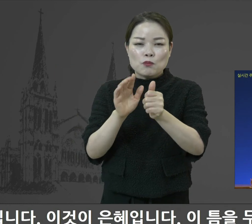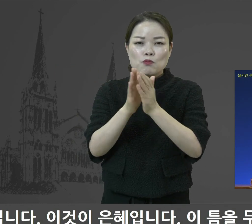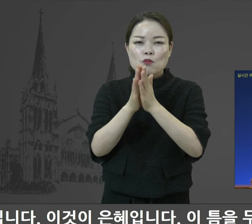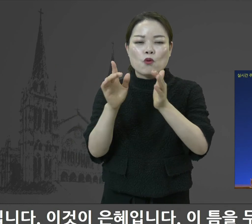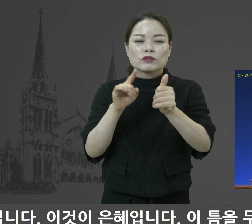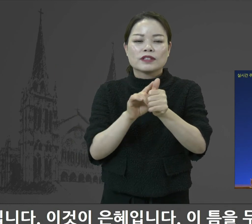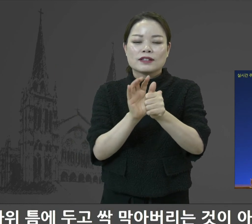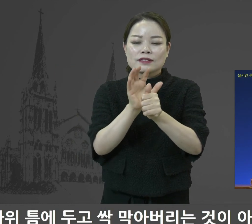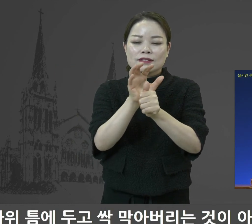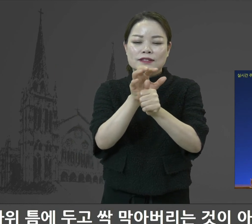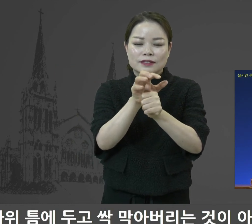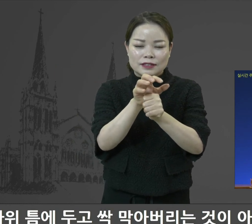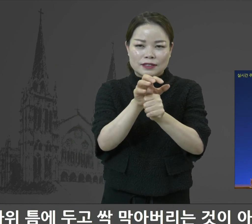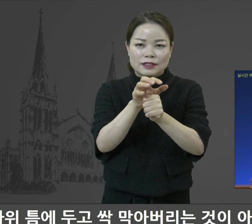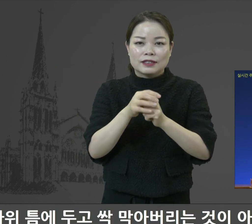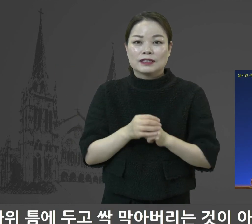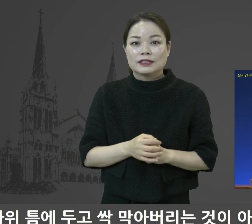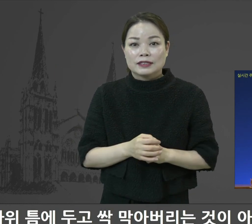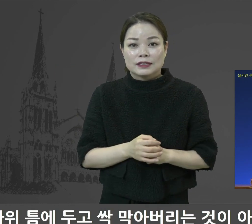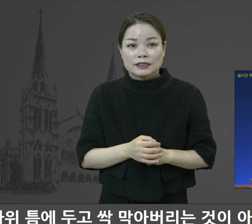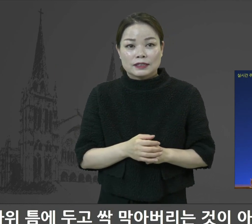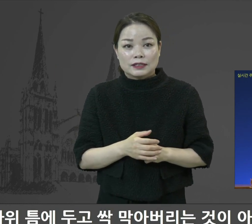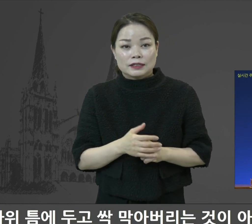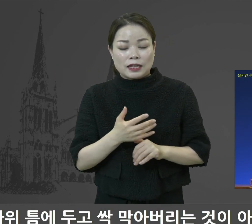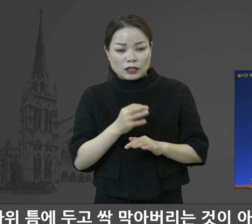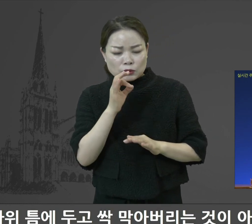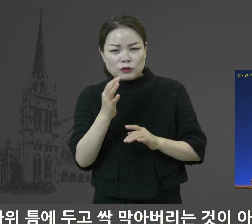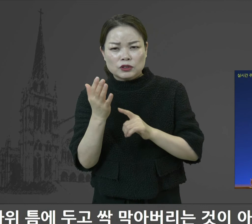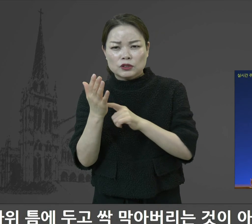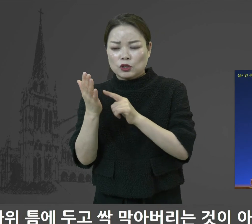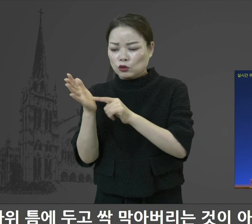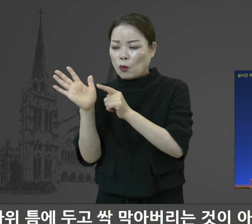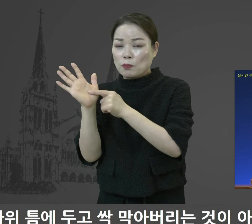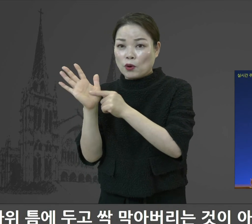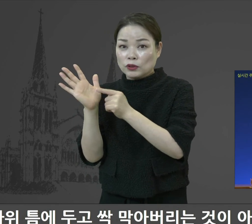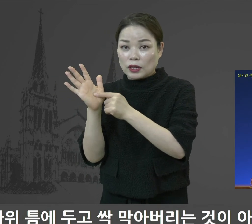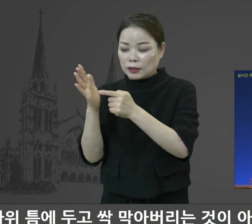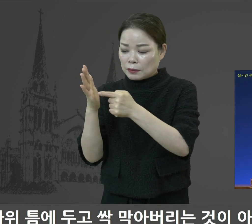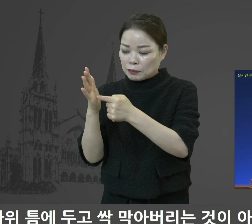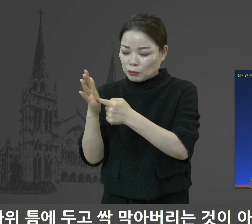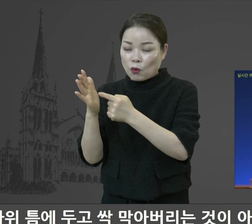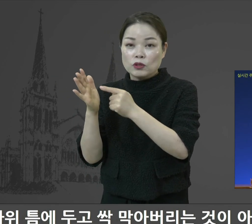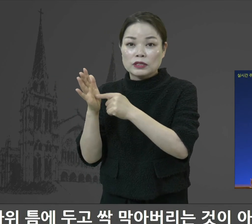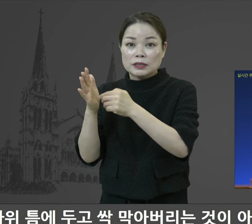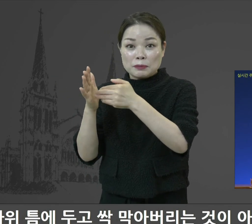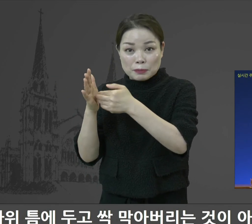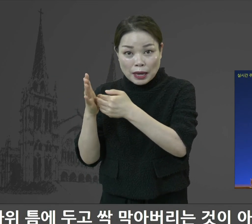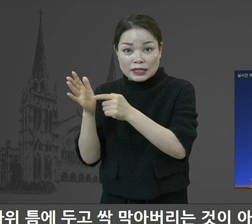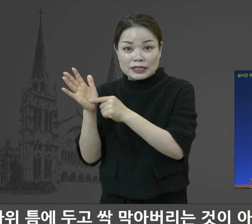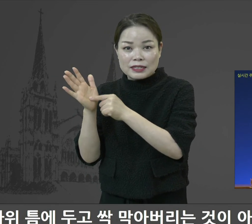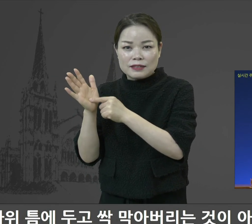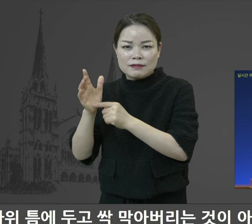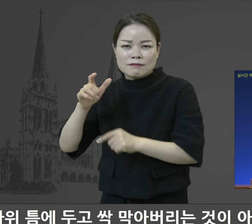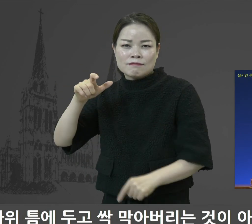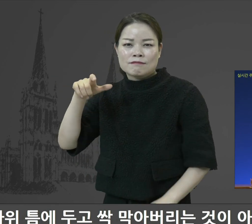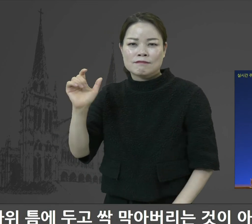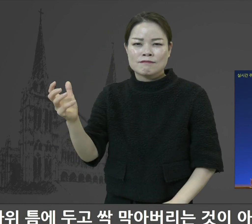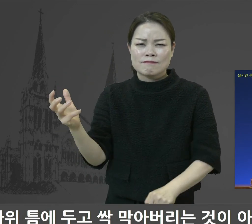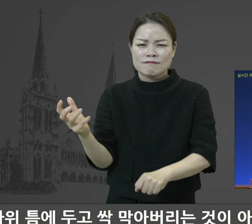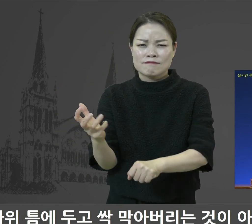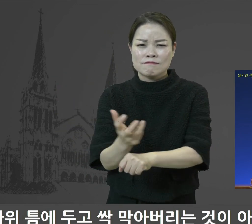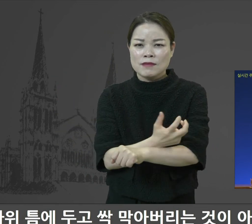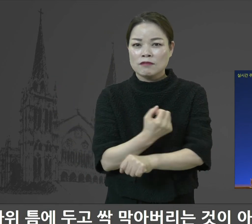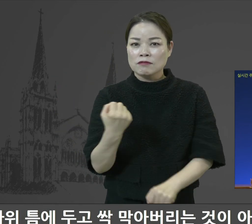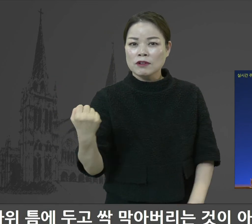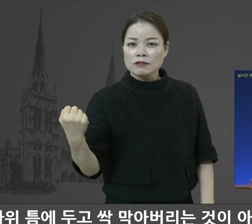겁니다. 그래서 성경의 다른 곳을 보게 되면 이 손바닥 안에 움푹 파인 곳, 이곳은 강력한 힘이 있는 곳이다,